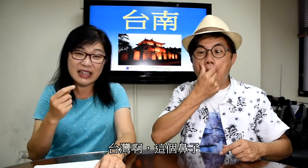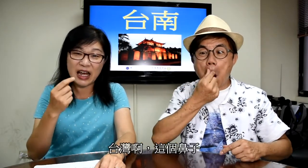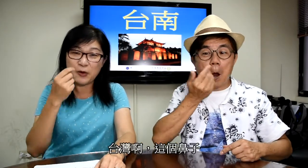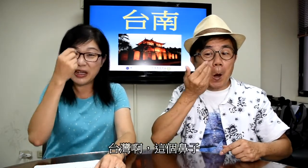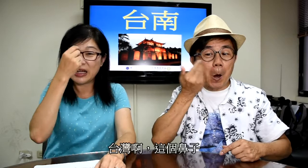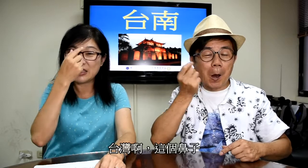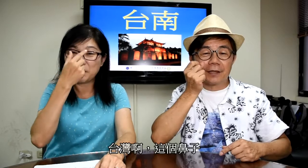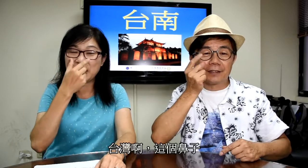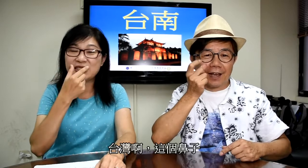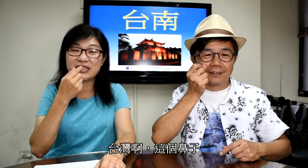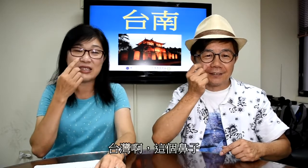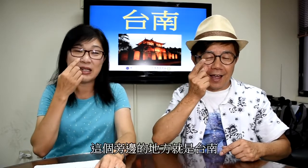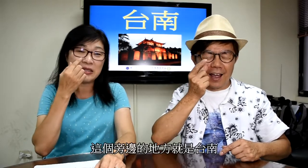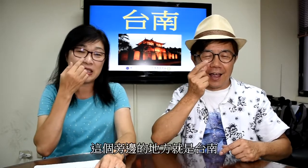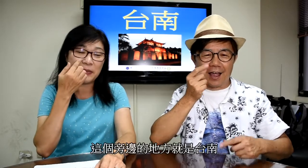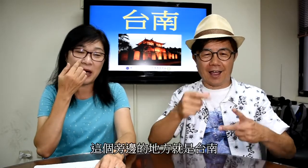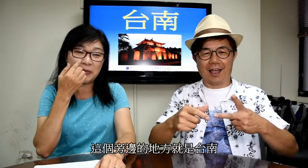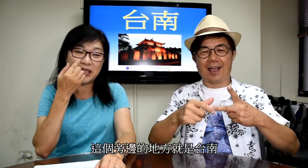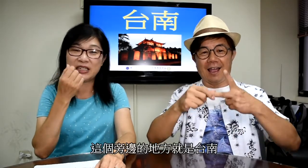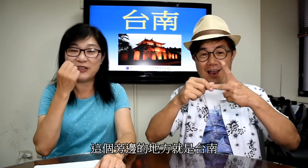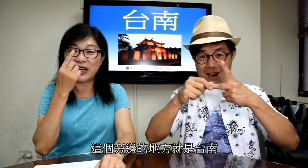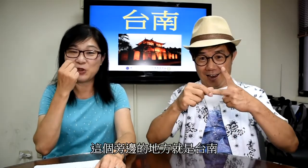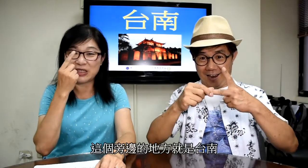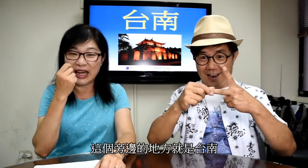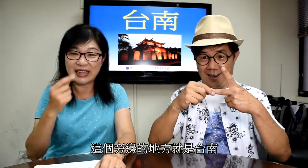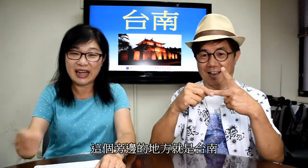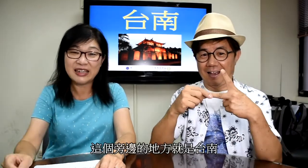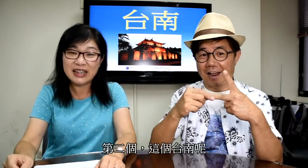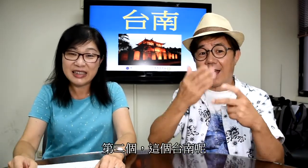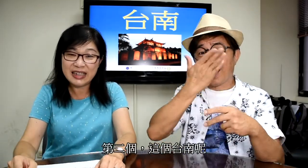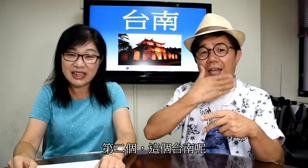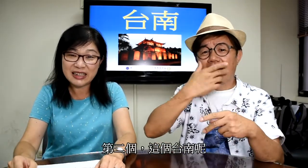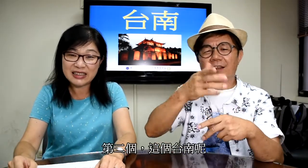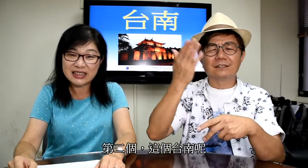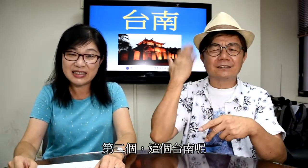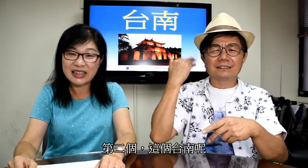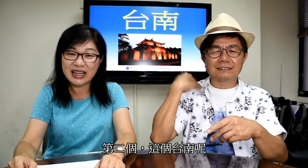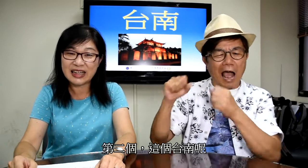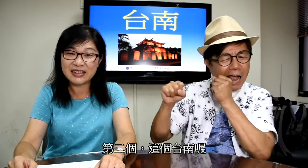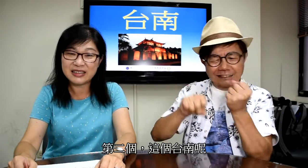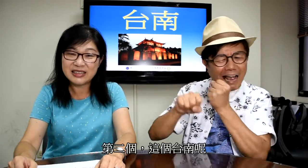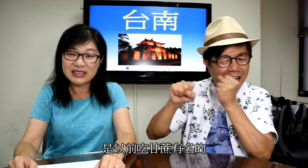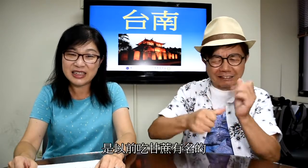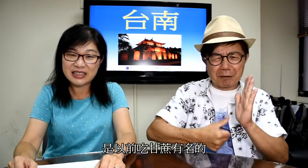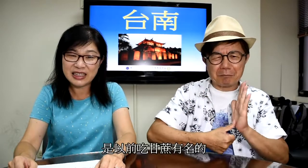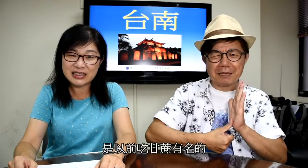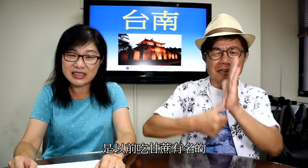台湾啊，这个鼻子这个旁边的地方就是台南。第二个这个台南呢，是以前吃甘